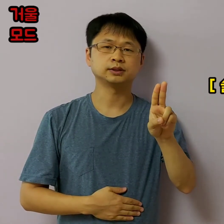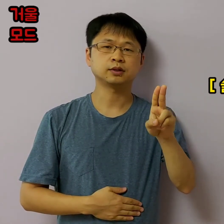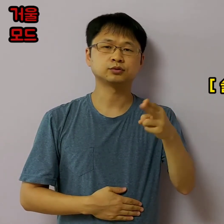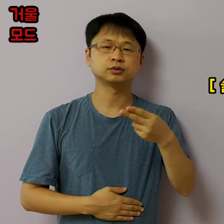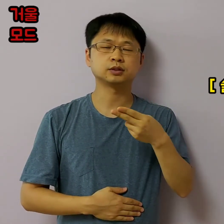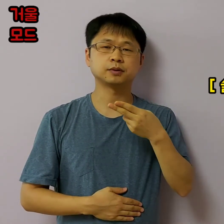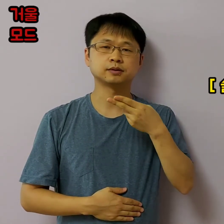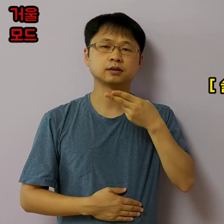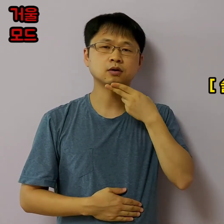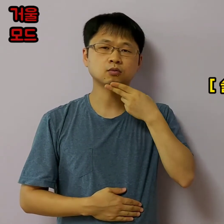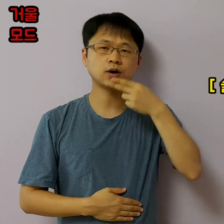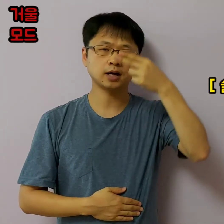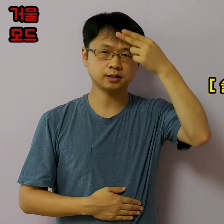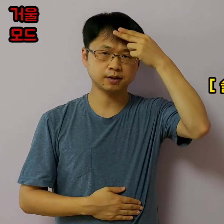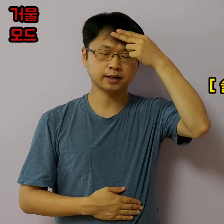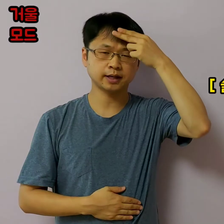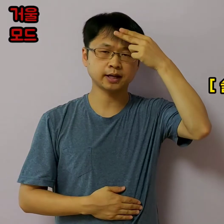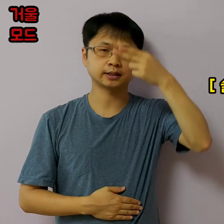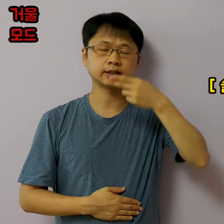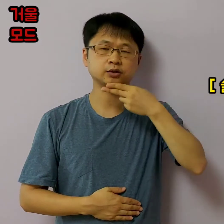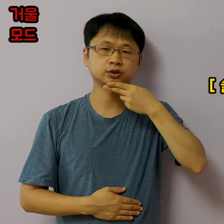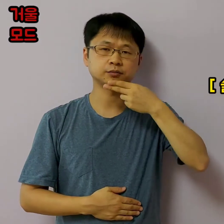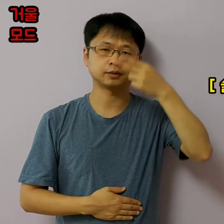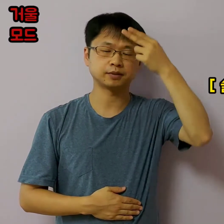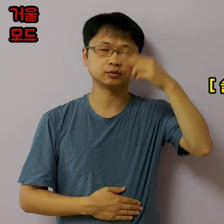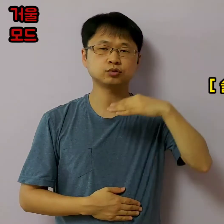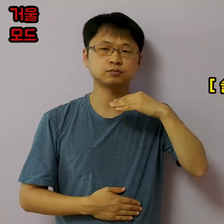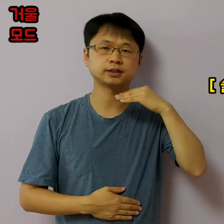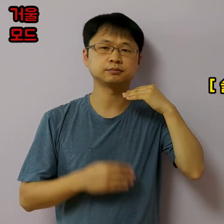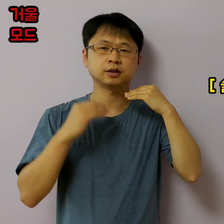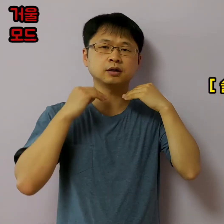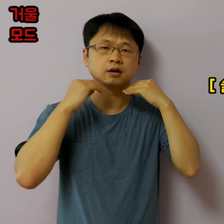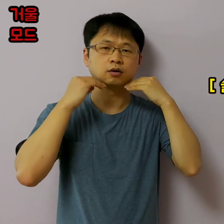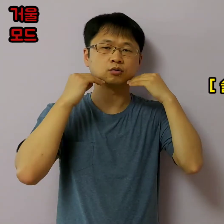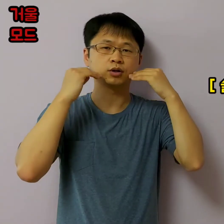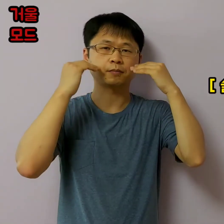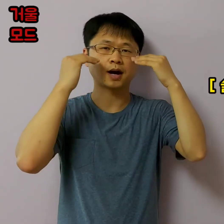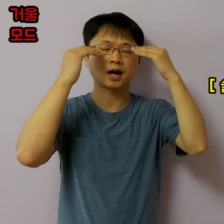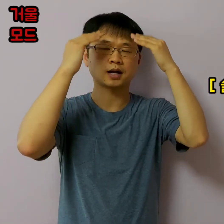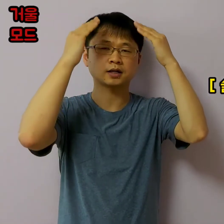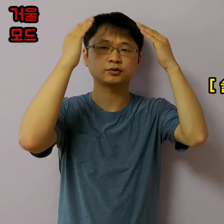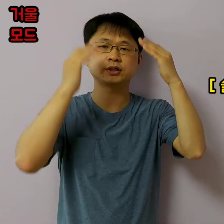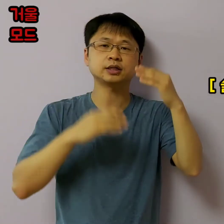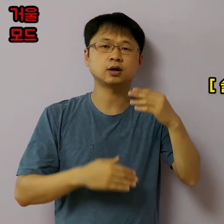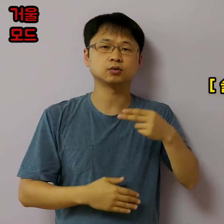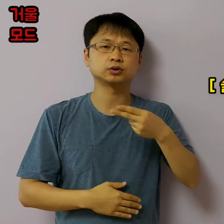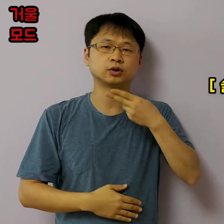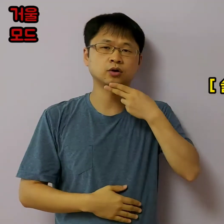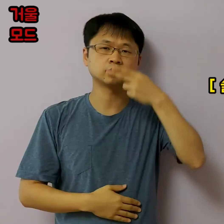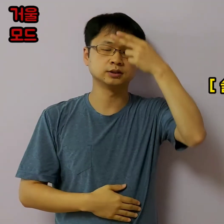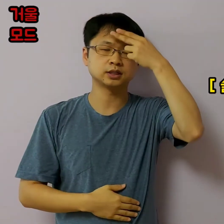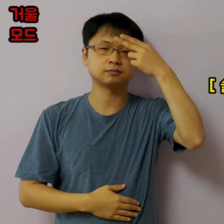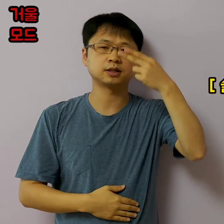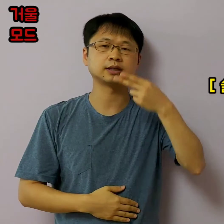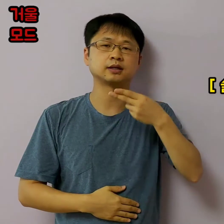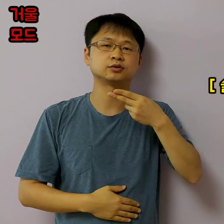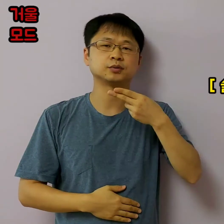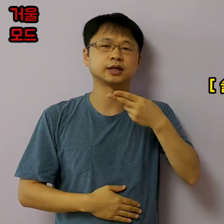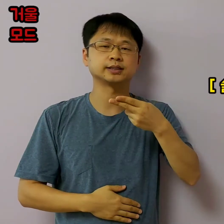검지와 중지를 펴서 턱과 이마에 갖다 대주시면 됩니다. 술을 마시면 얼굴이 빨갛게 취기가 오르죠. 그 느낌을 나타내주면